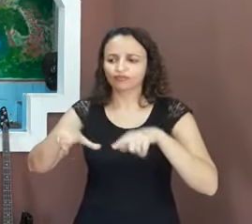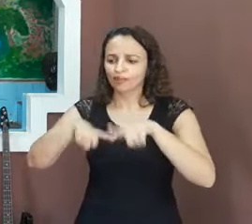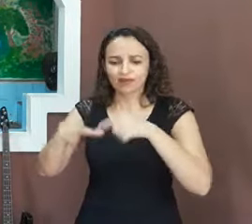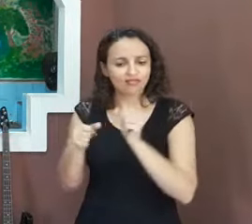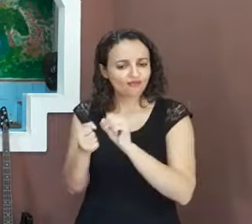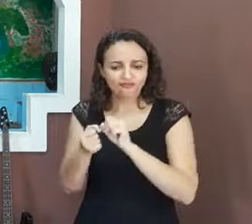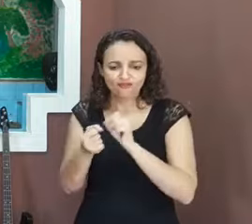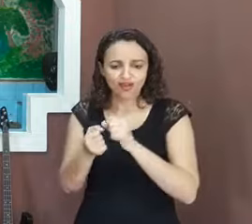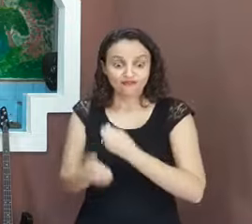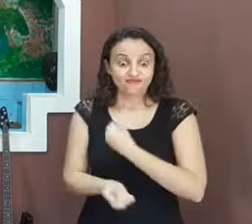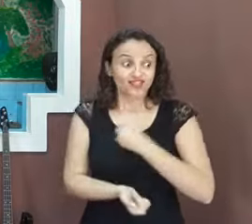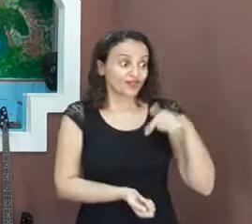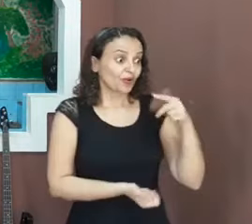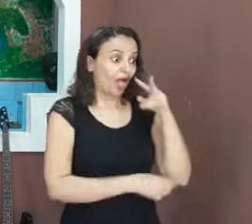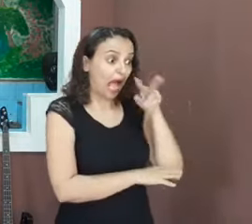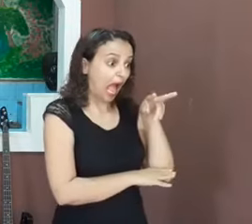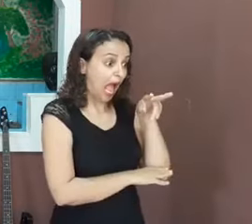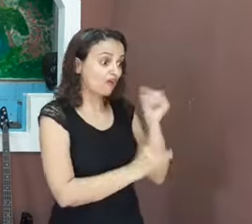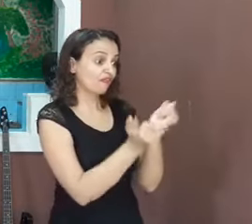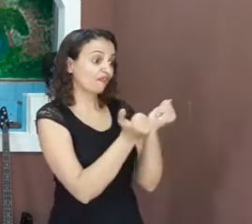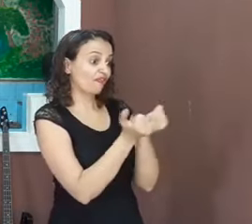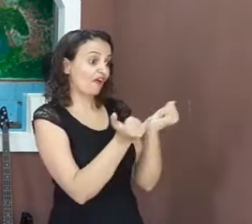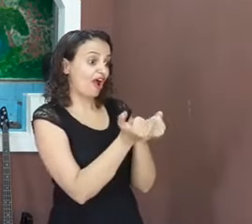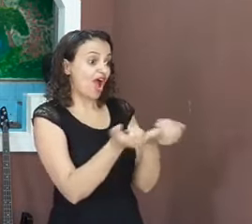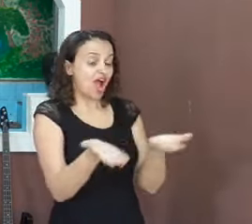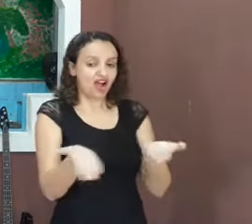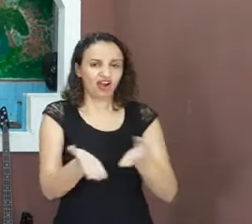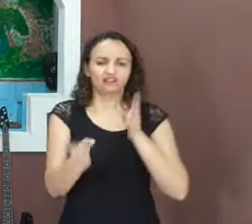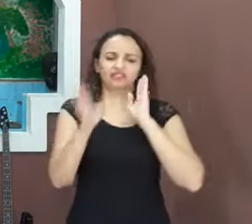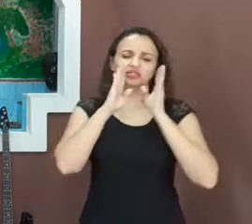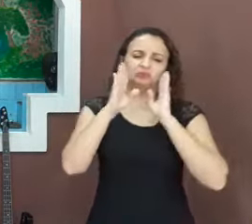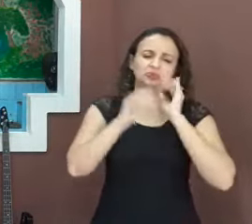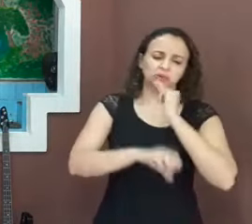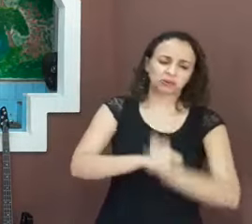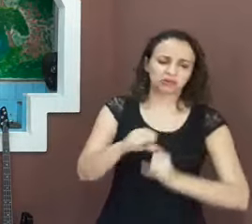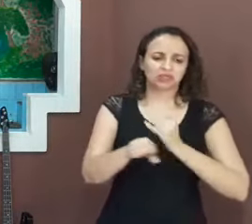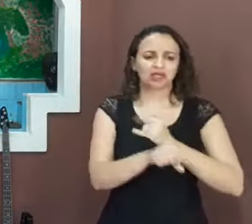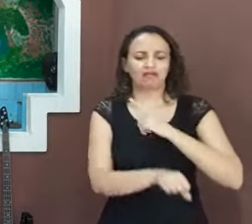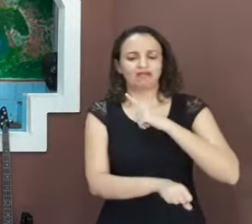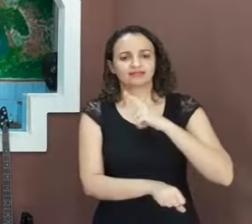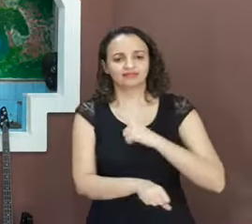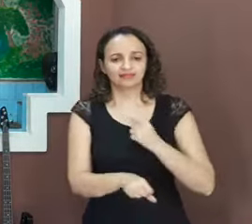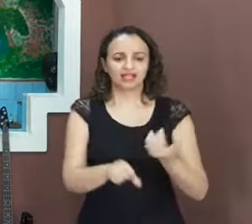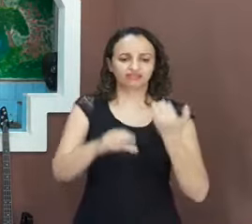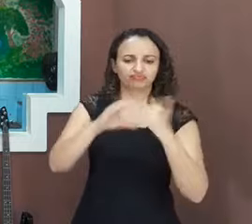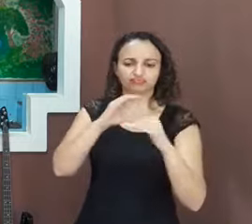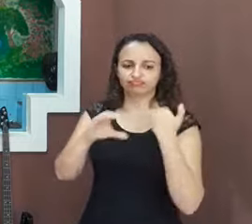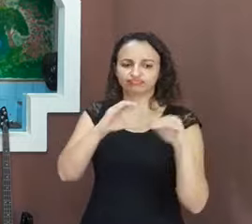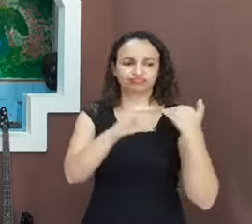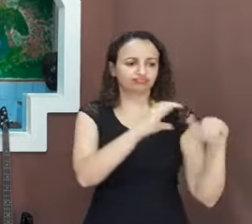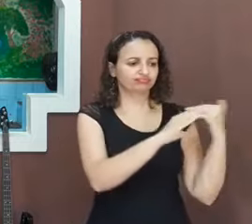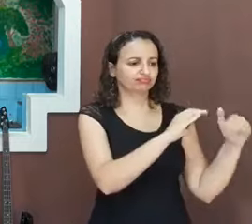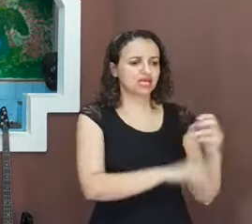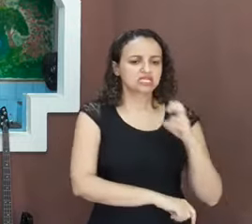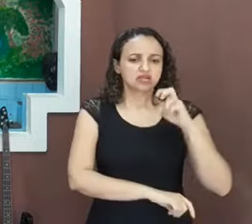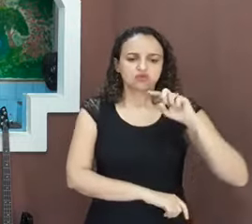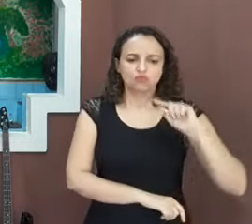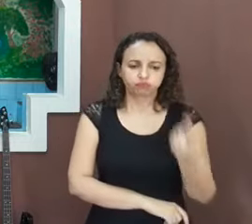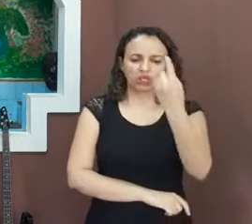da vida dos outros. E agora para a rede social, agora não é mais fácil ainda, né? Porque no Facebook, infelizmente, dá para ter 5 mil amigos de